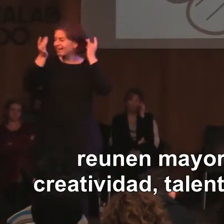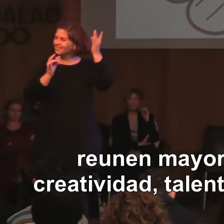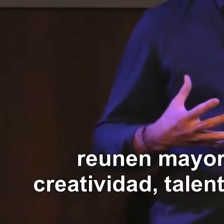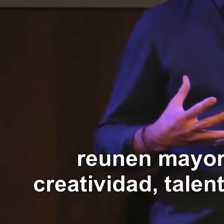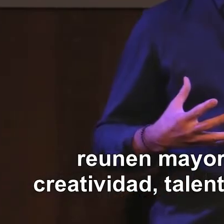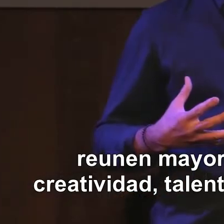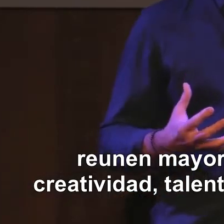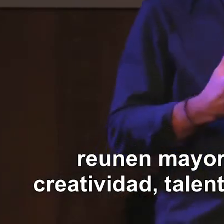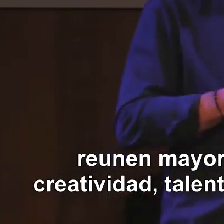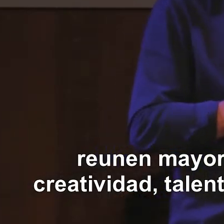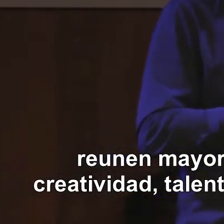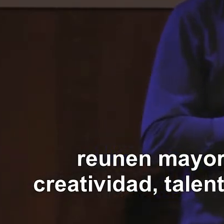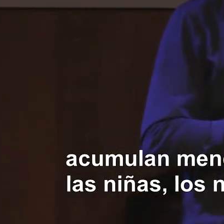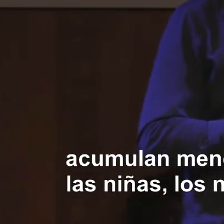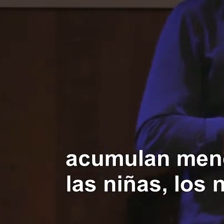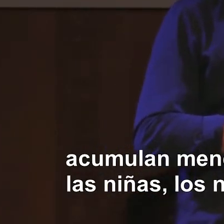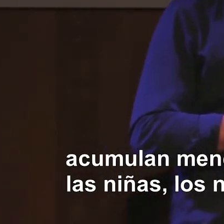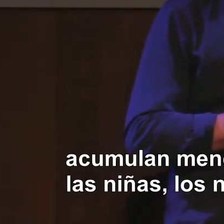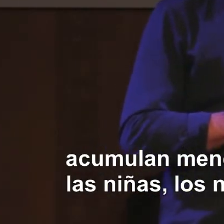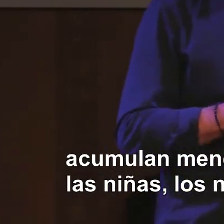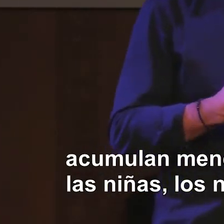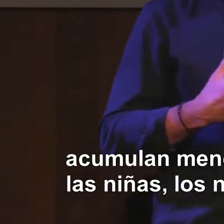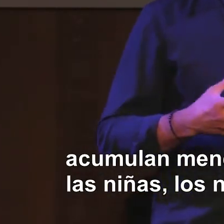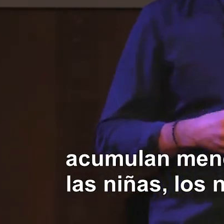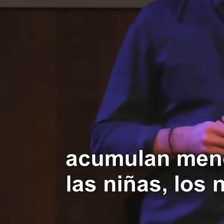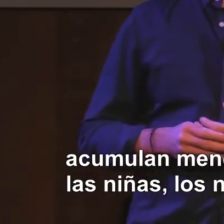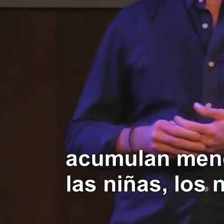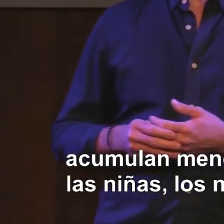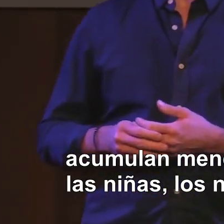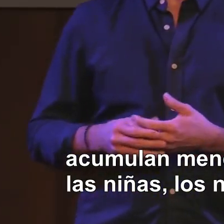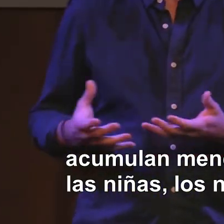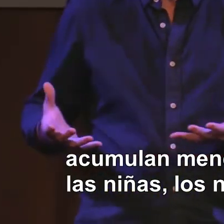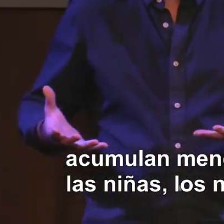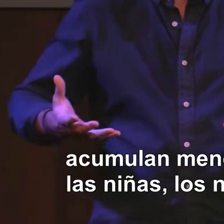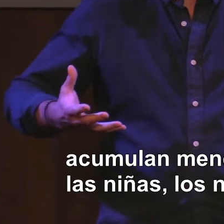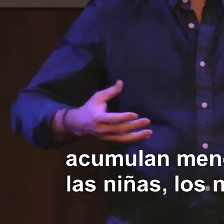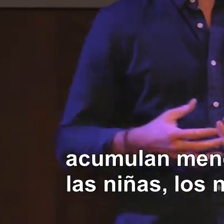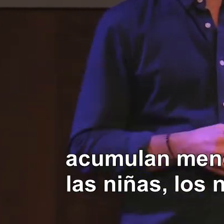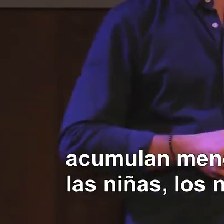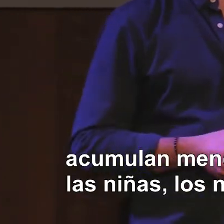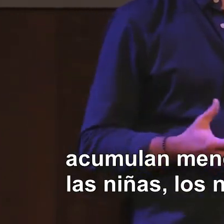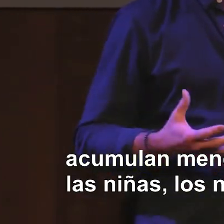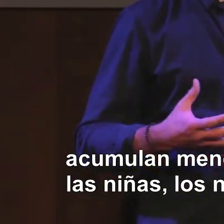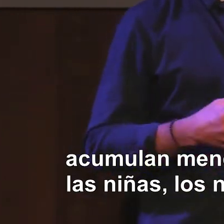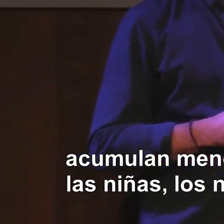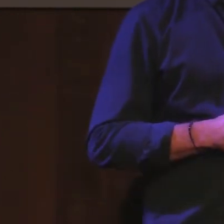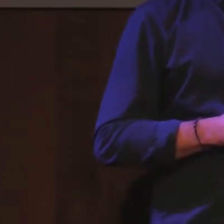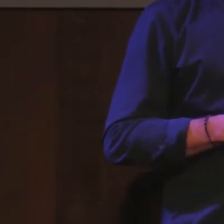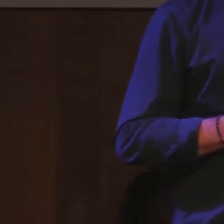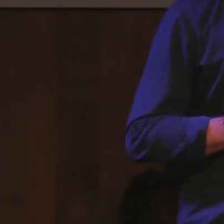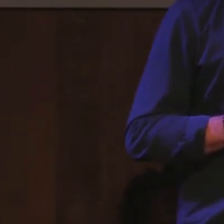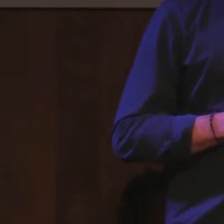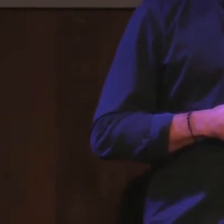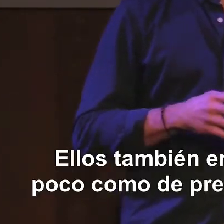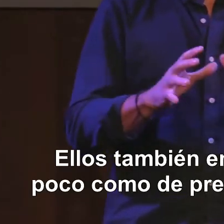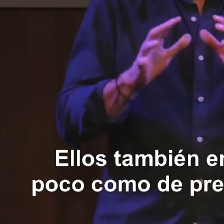talento y al mismo tiempo acumulan menos prejuicios son las niñas los niños los jóvenes